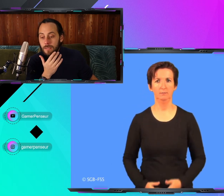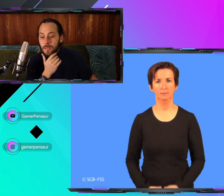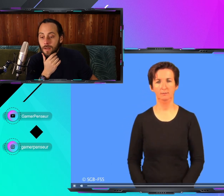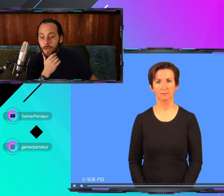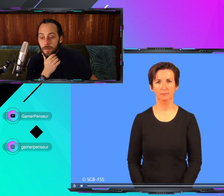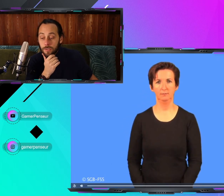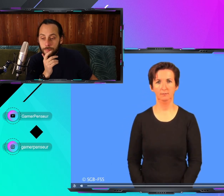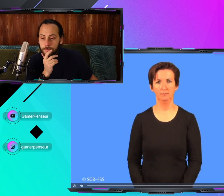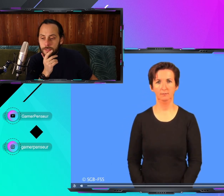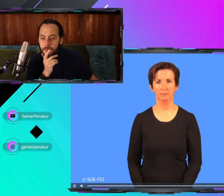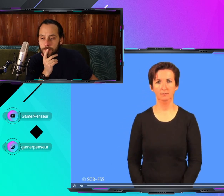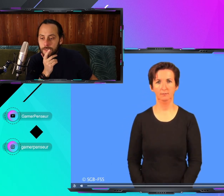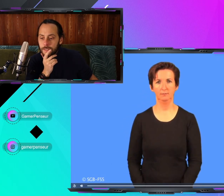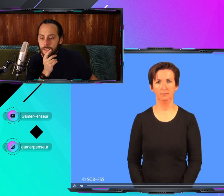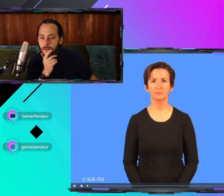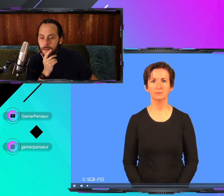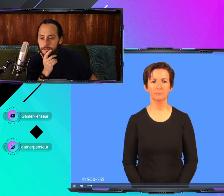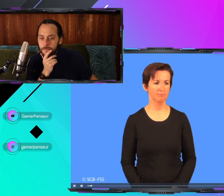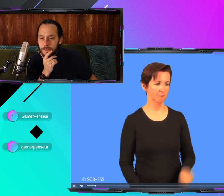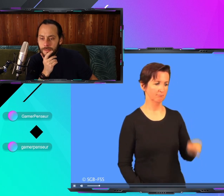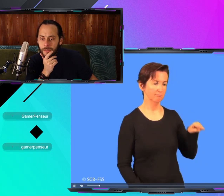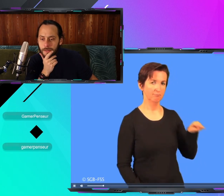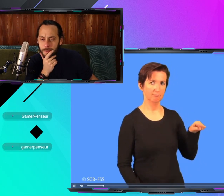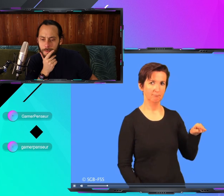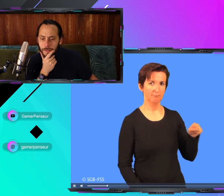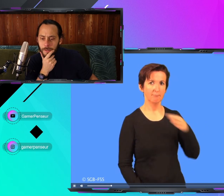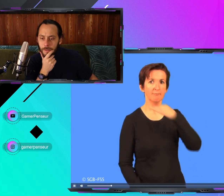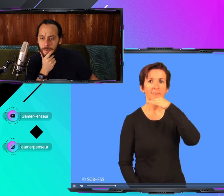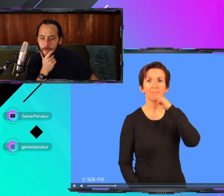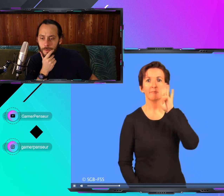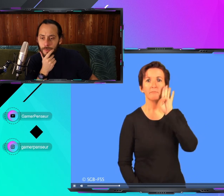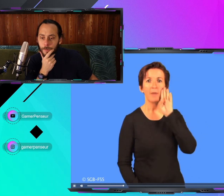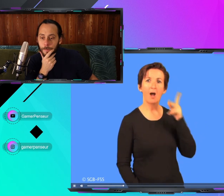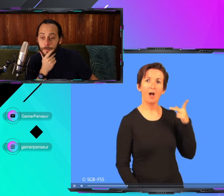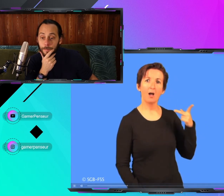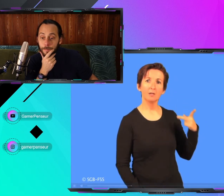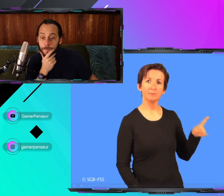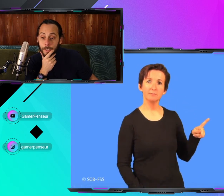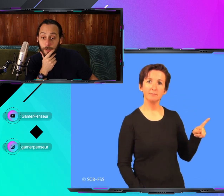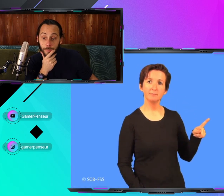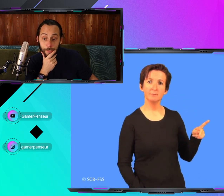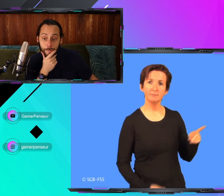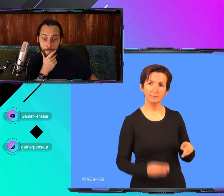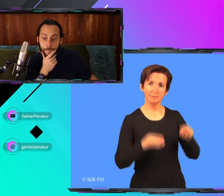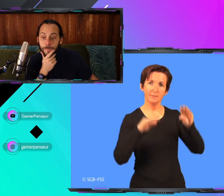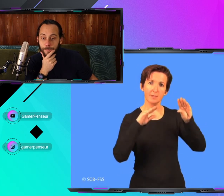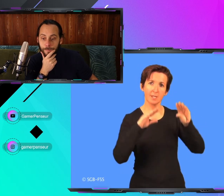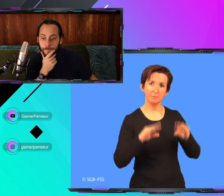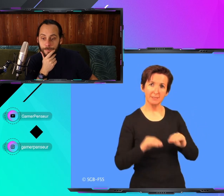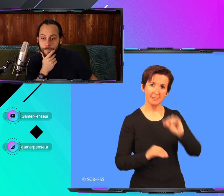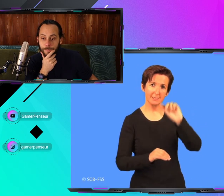Mais Sicile travaille. Alors, j'ai pas vu le signe de Sicile, elle l'a fait vite. E, parents pi.